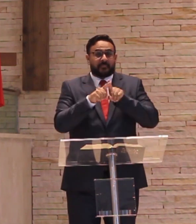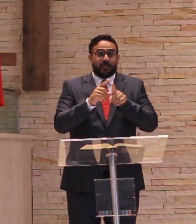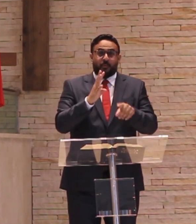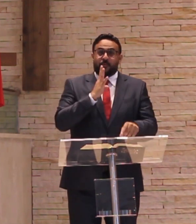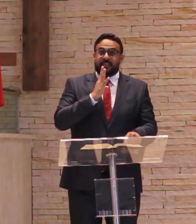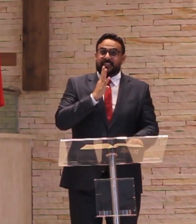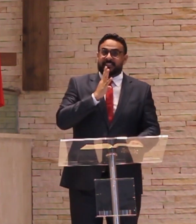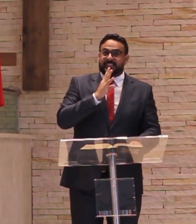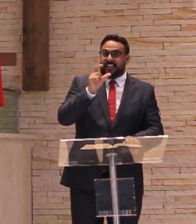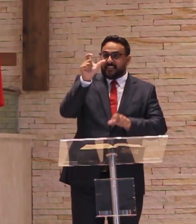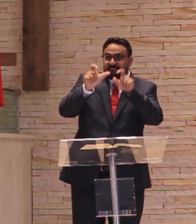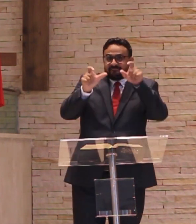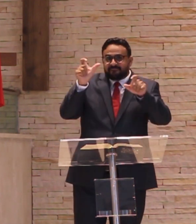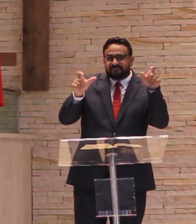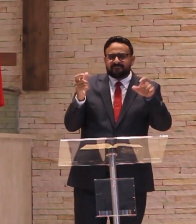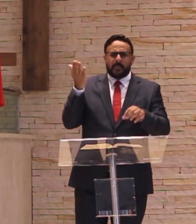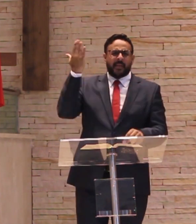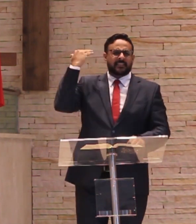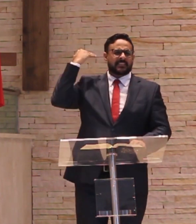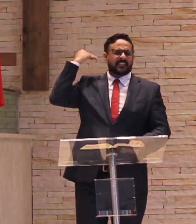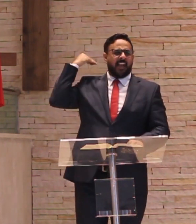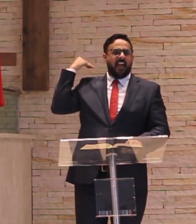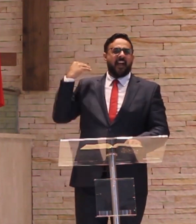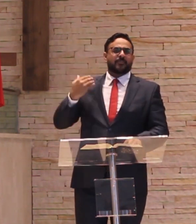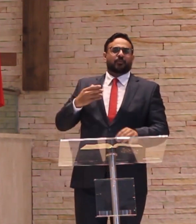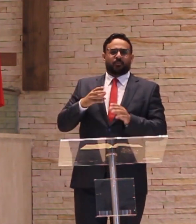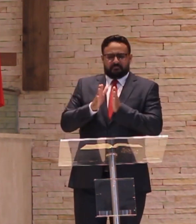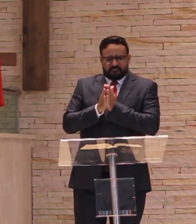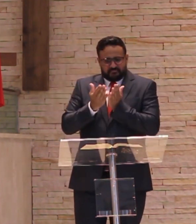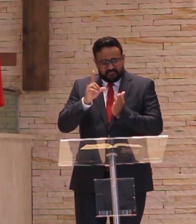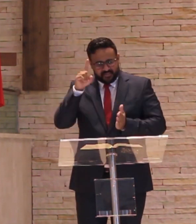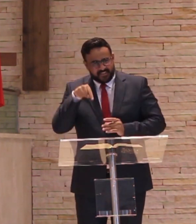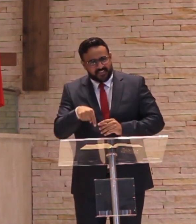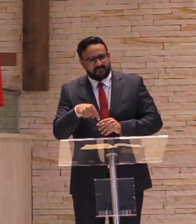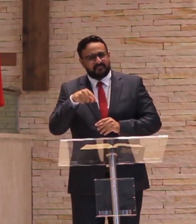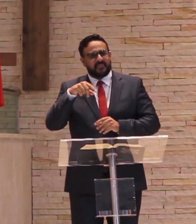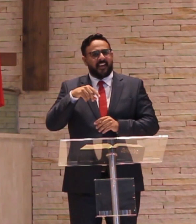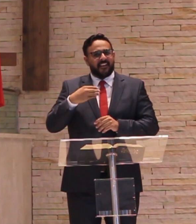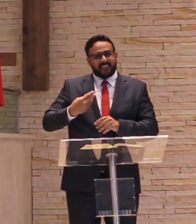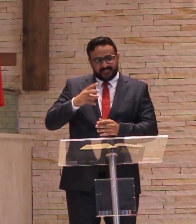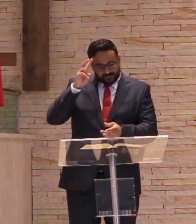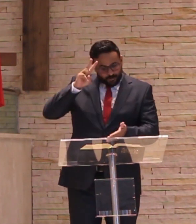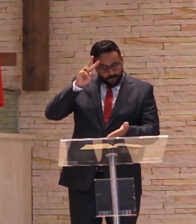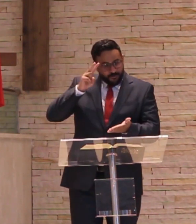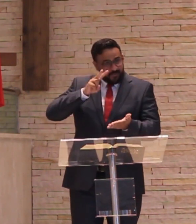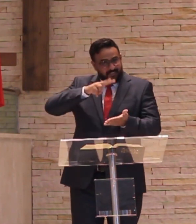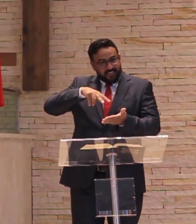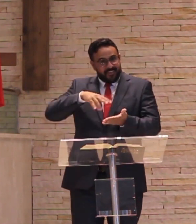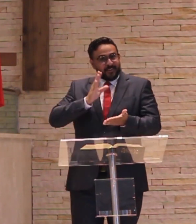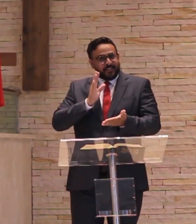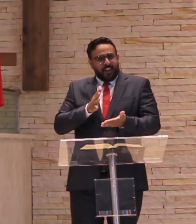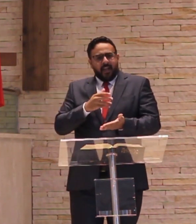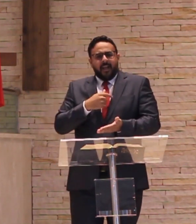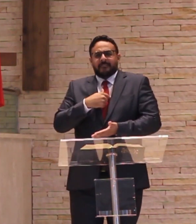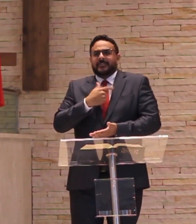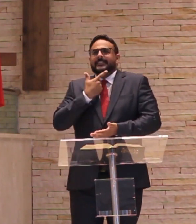a oportunidade de encontrar os nossos entes queridos que se foram, pessoas que a gente conhece de ler as histórias na Bíblia,